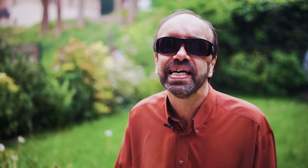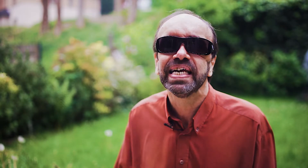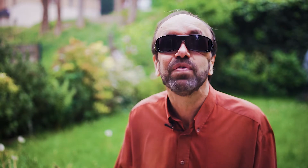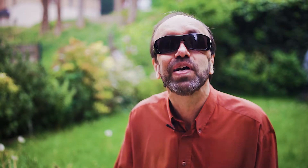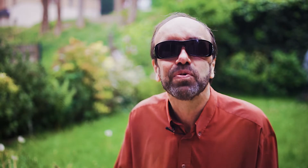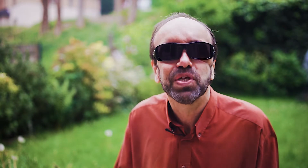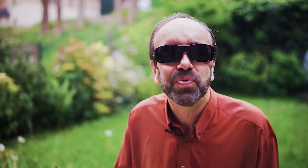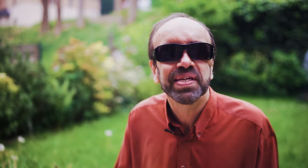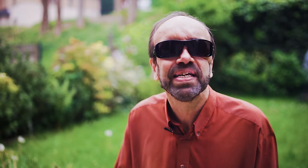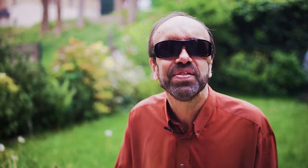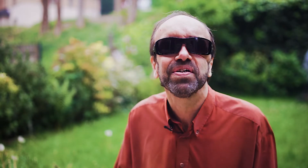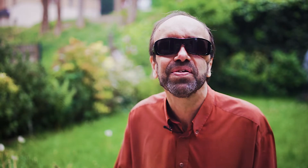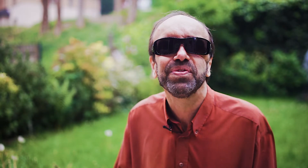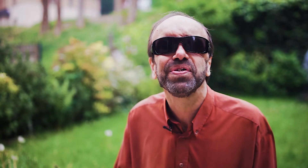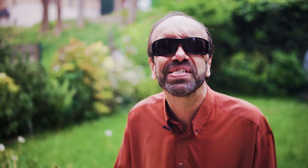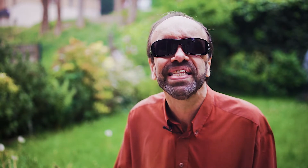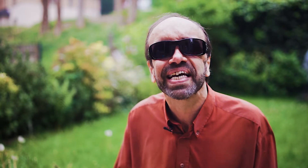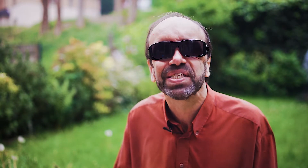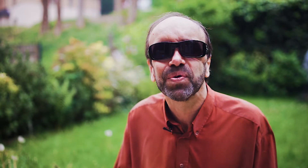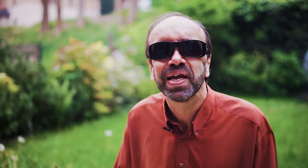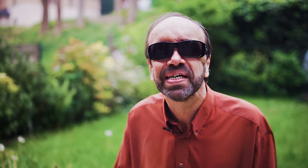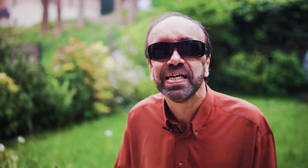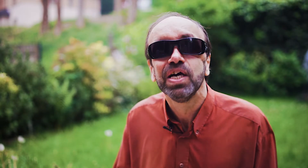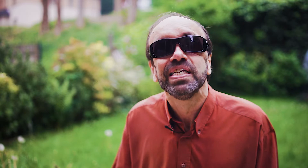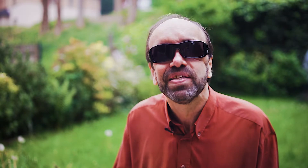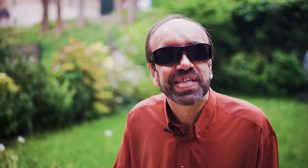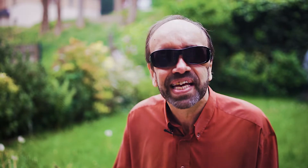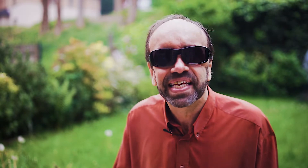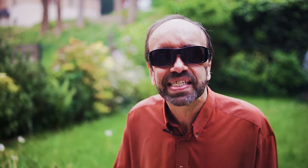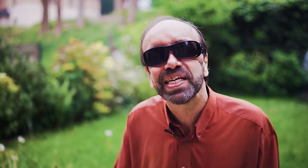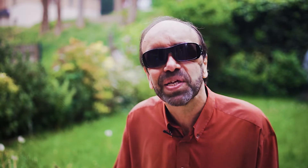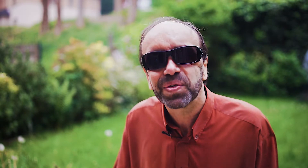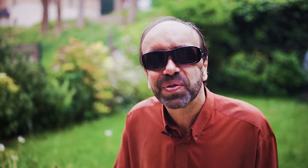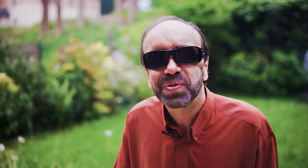Thank you.